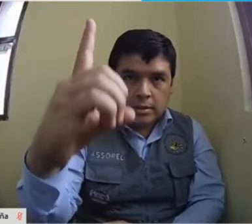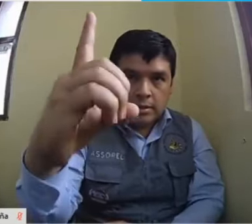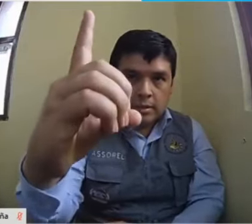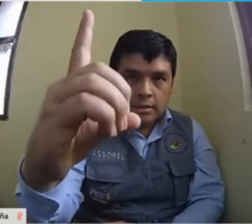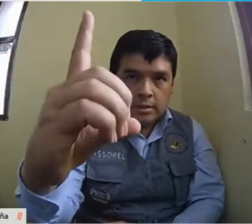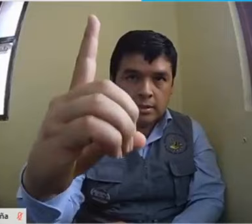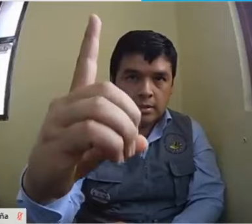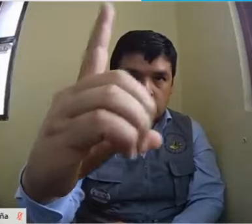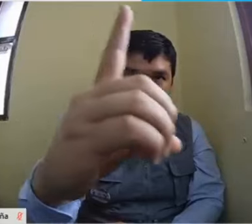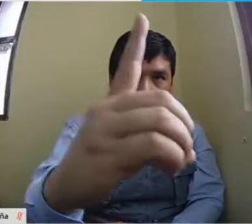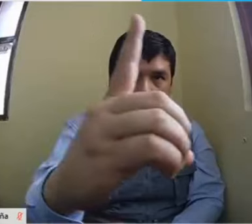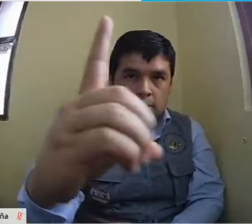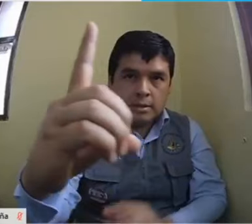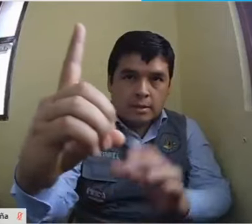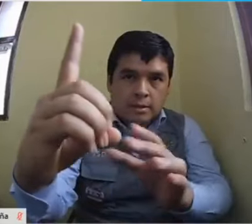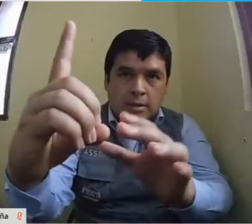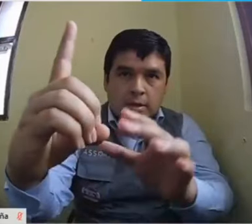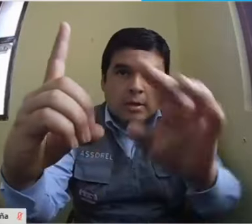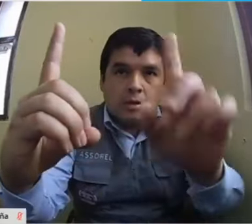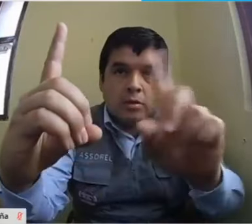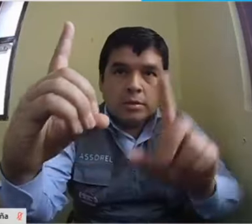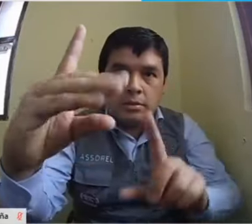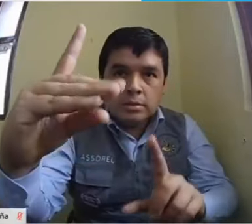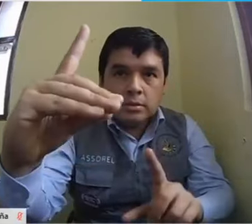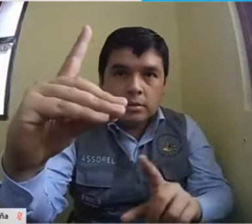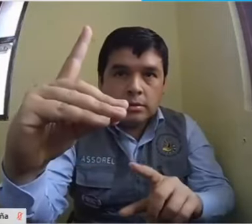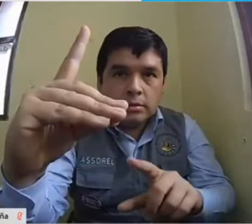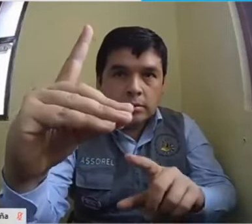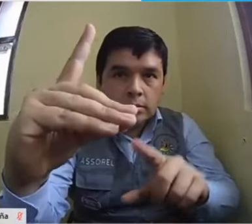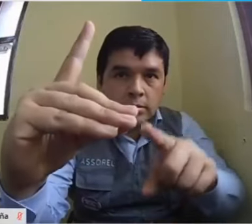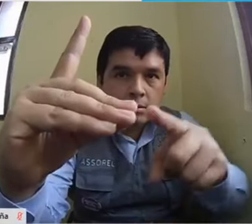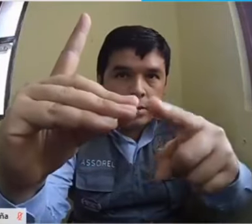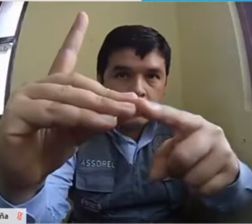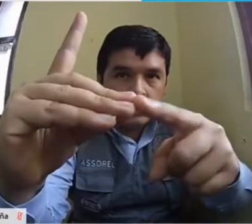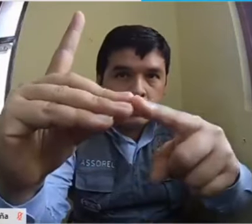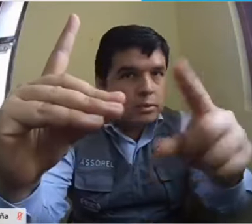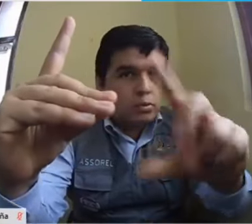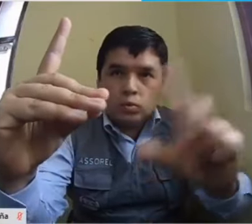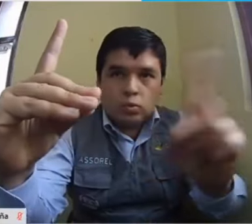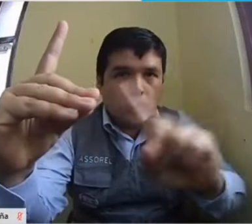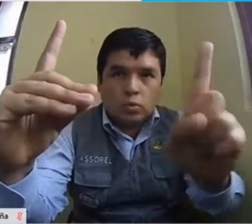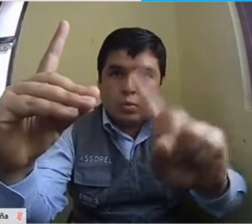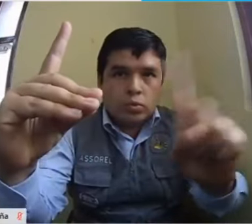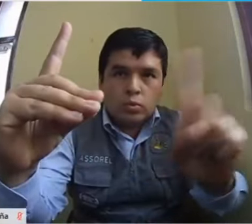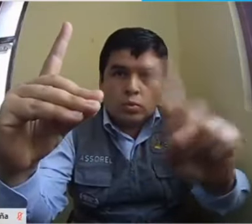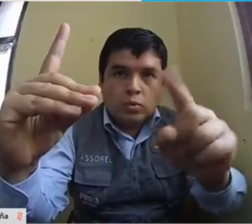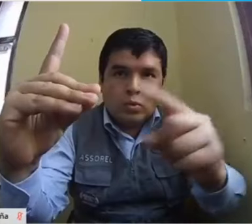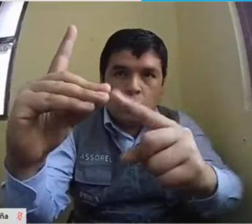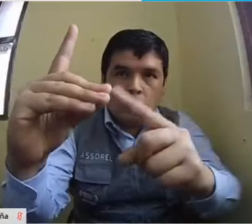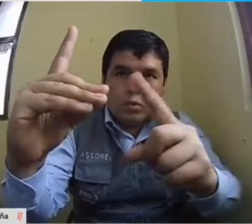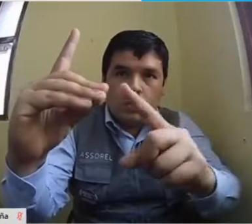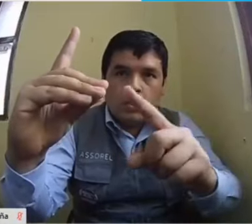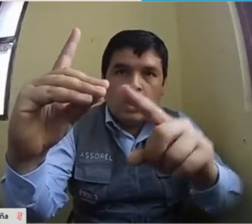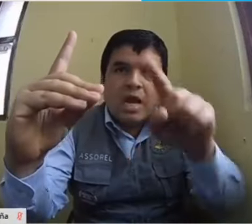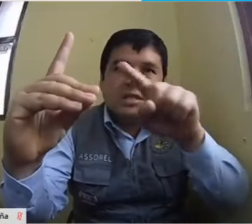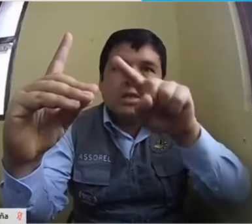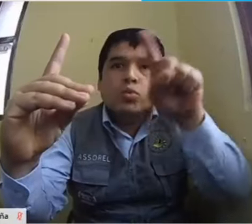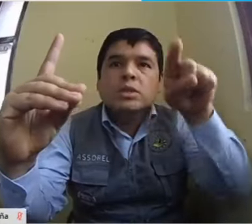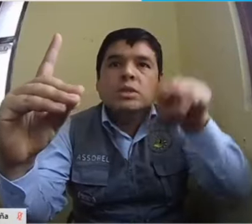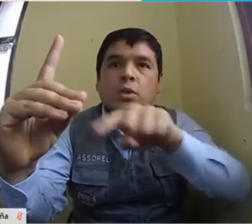manteniendo el índice arriba y dándole una forma de D. Si ven las manos y los dedos, su ubicación, tienen que ser